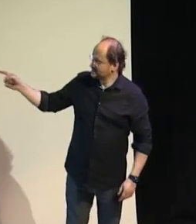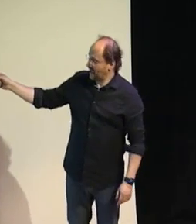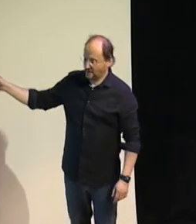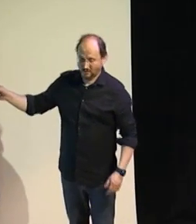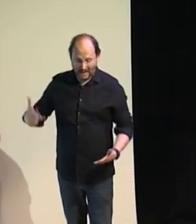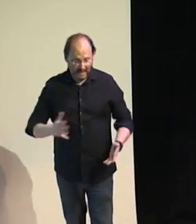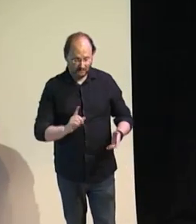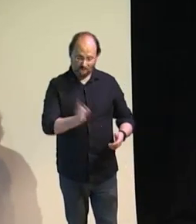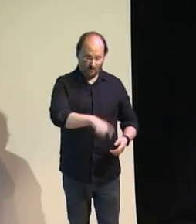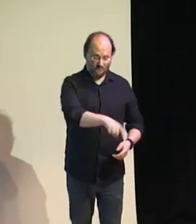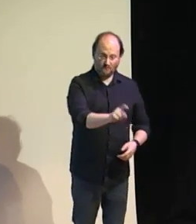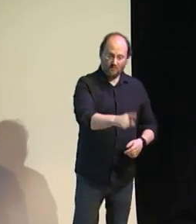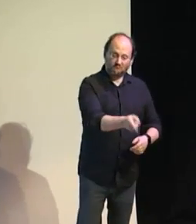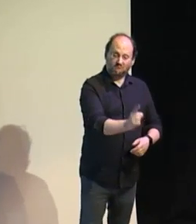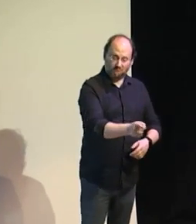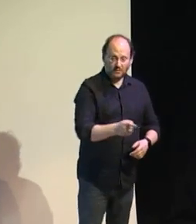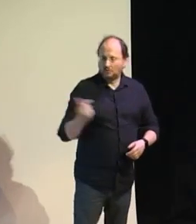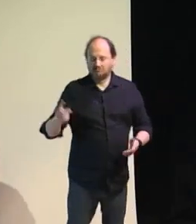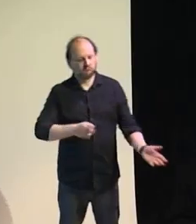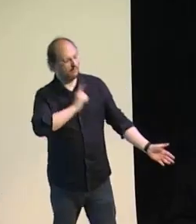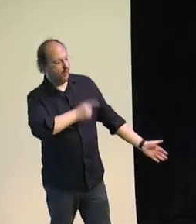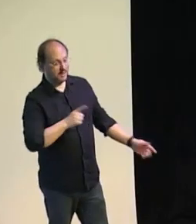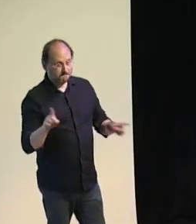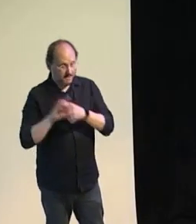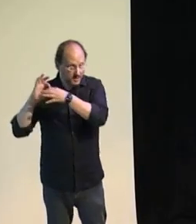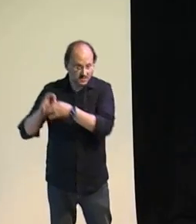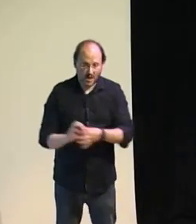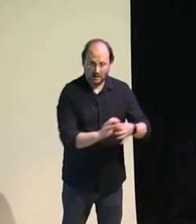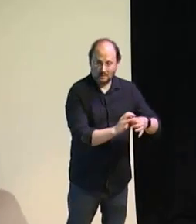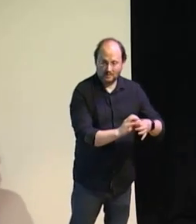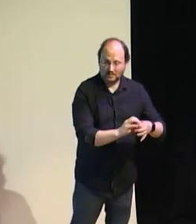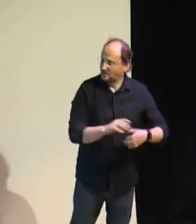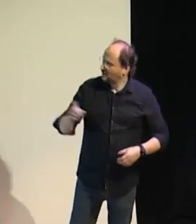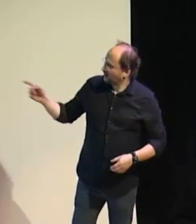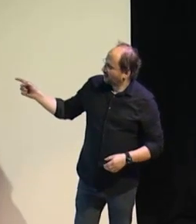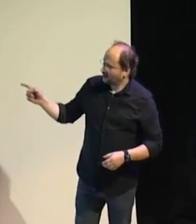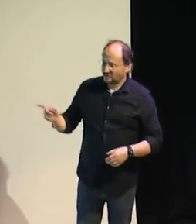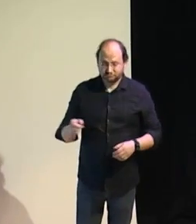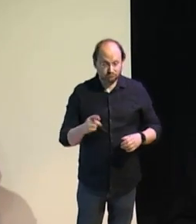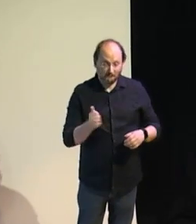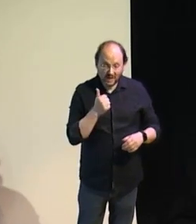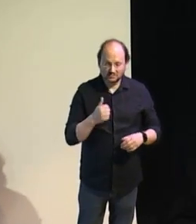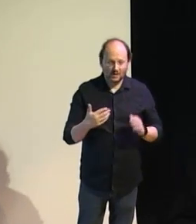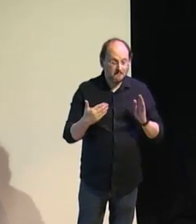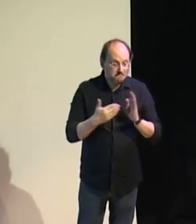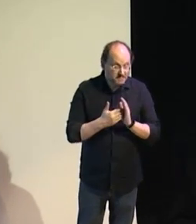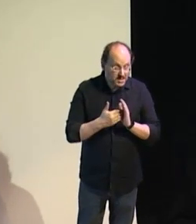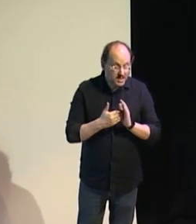signe d'exigence. Et bien, en langue des signes, il faut se dit comme ça, comme ce geste-là. Donc on voit bien là également, il y